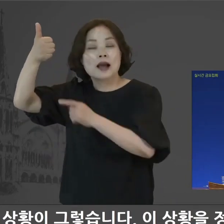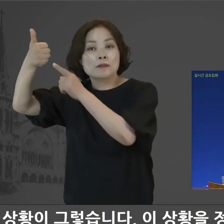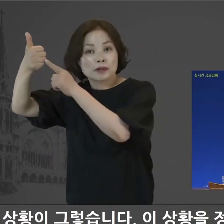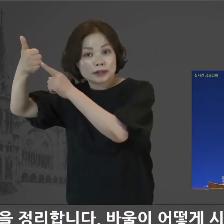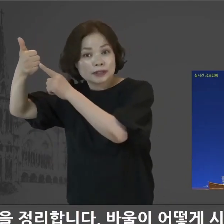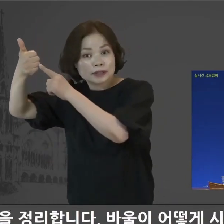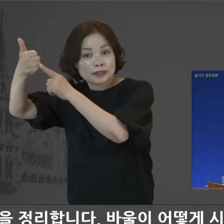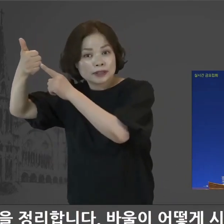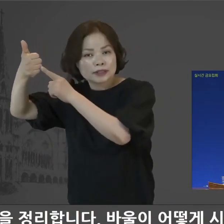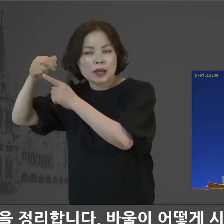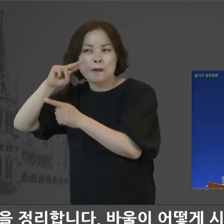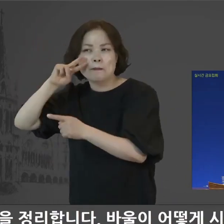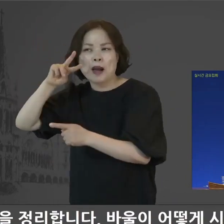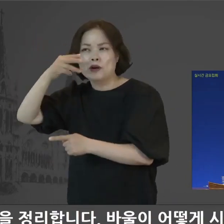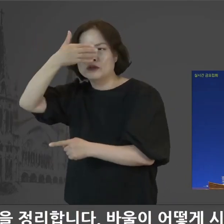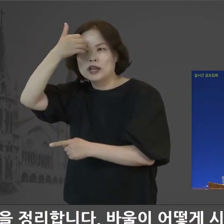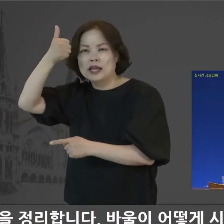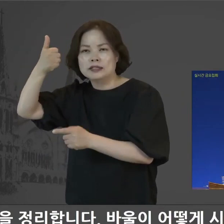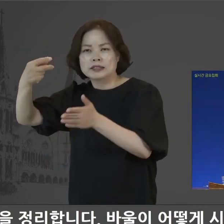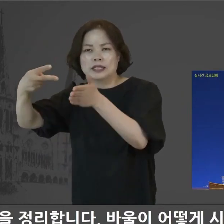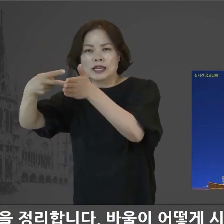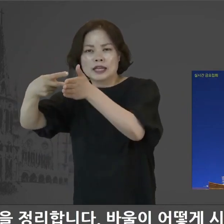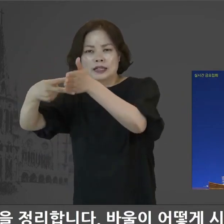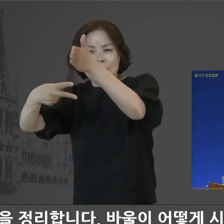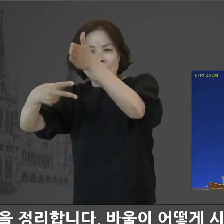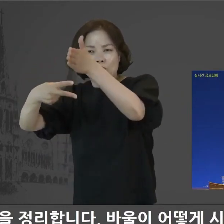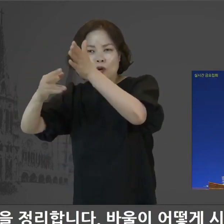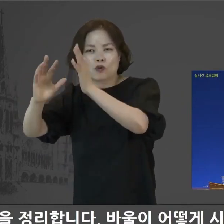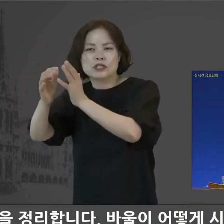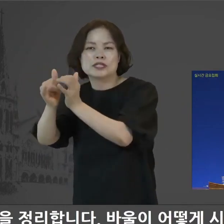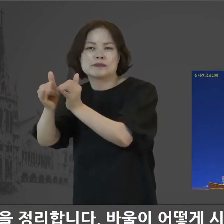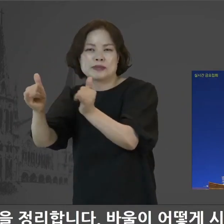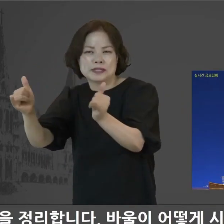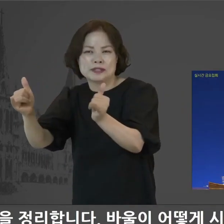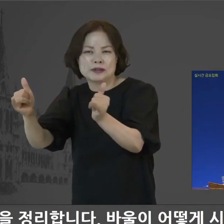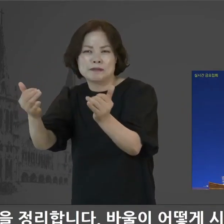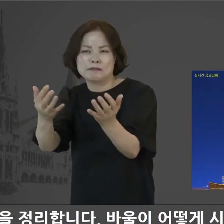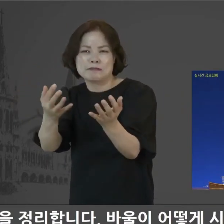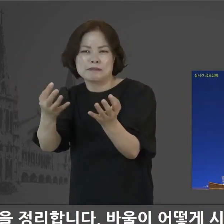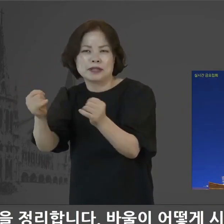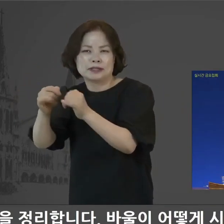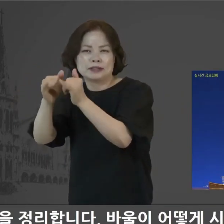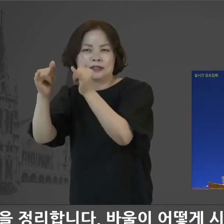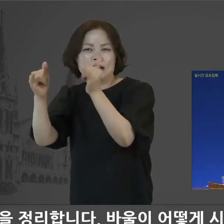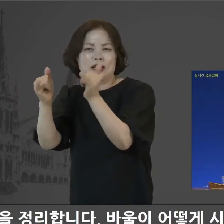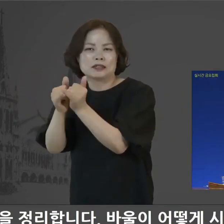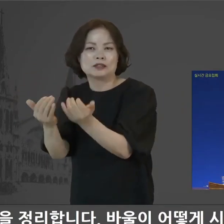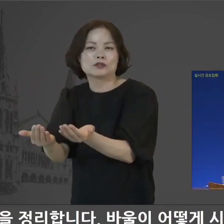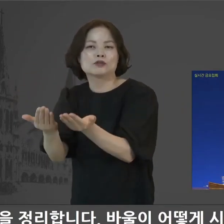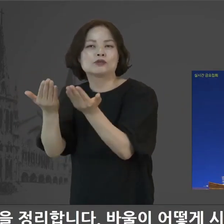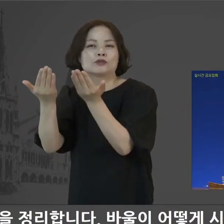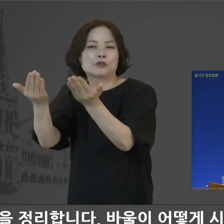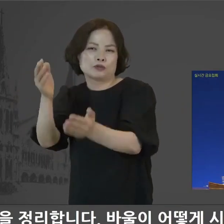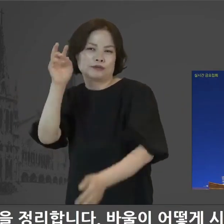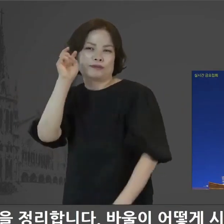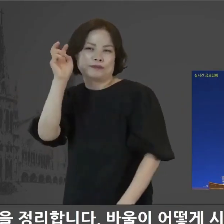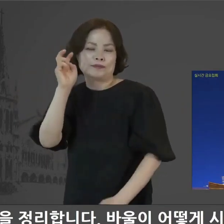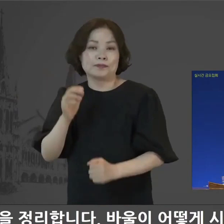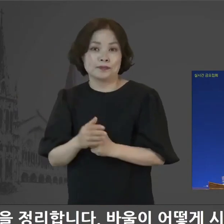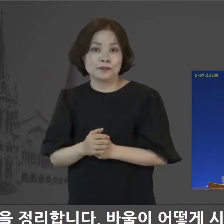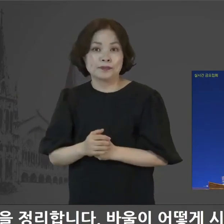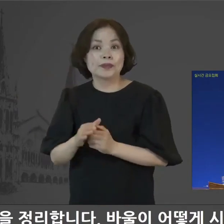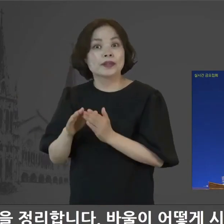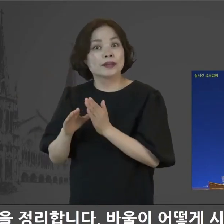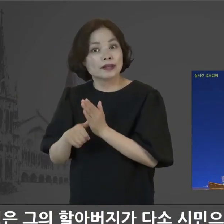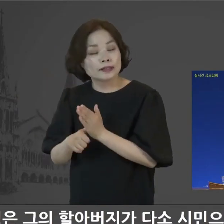할아버지가 아마도 다소 시민으로 굉장히 많은 이 사회적 공헌을 세웠을 것이다. 그럴